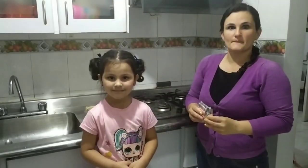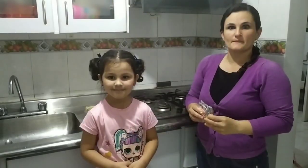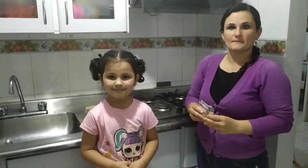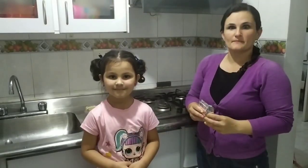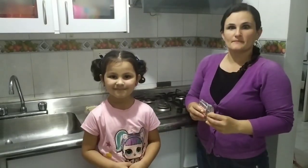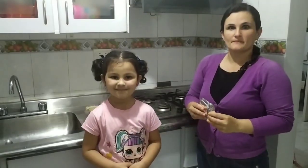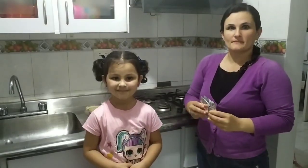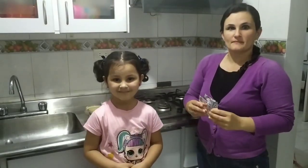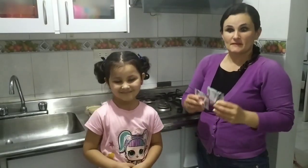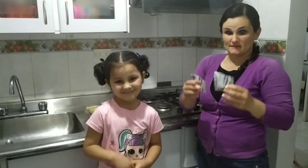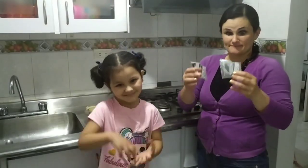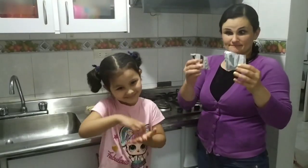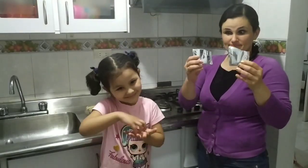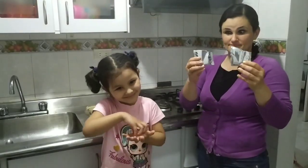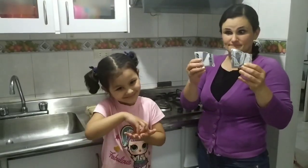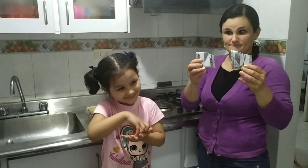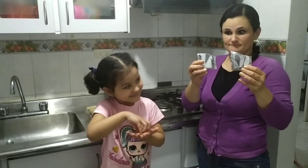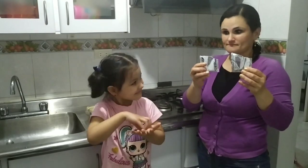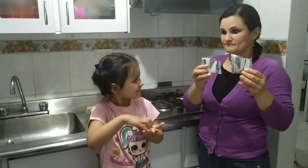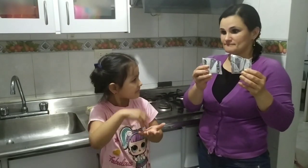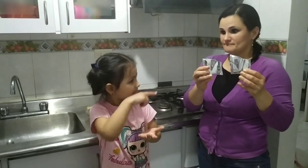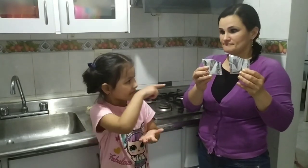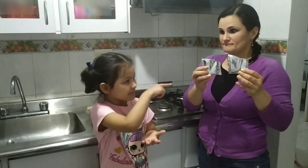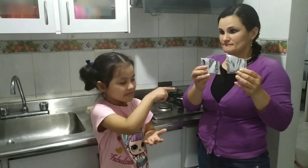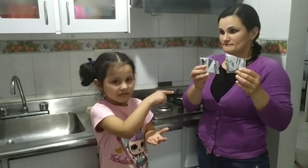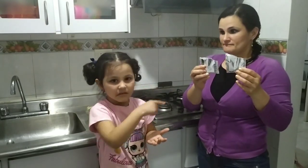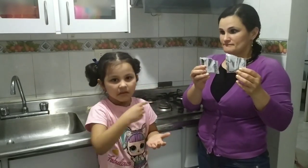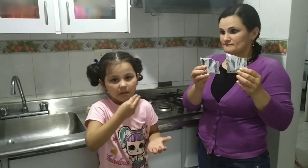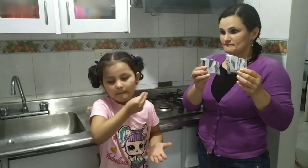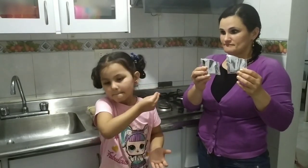Ahora la gelatina sin sabor la vamos a preparar.